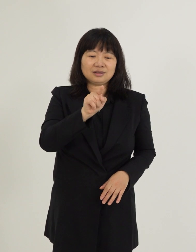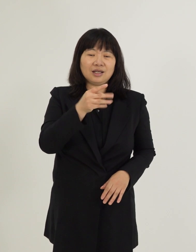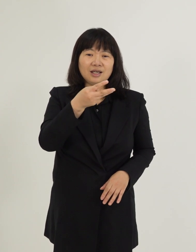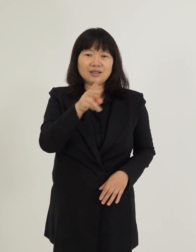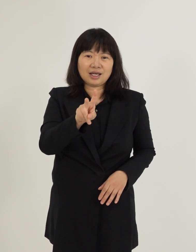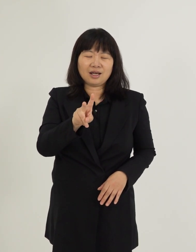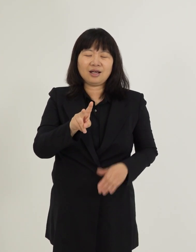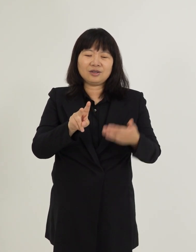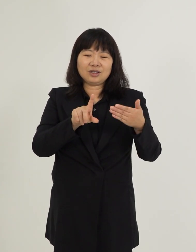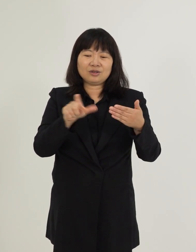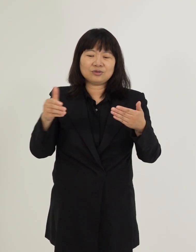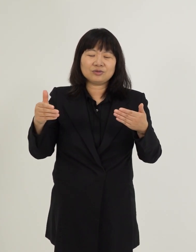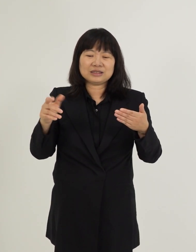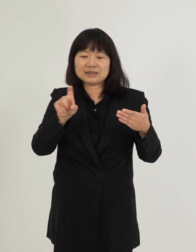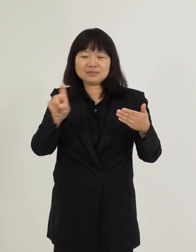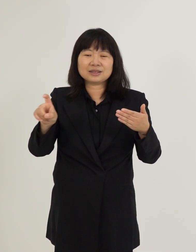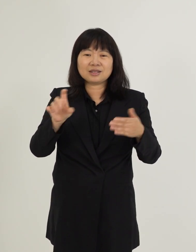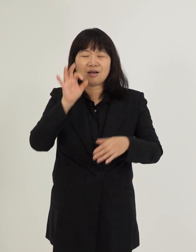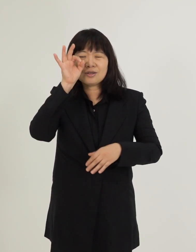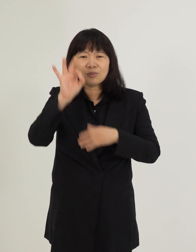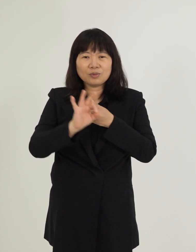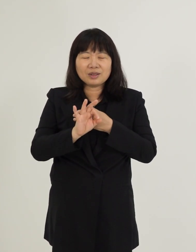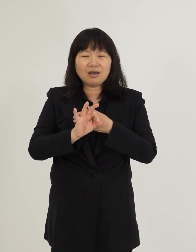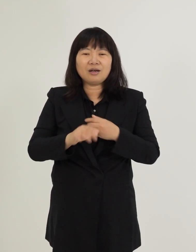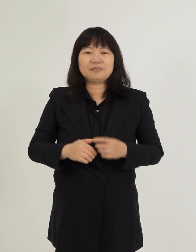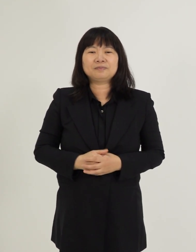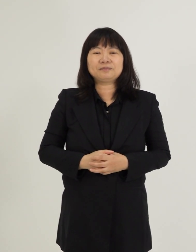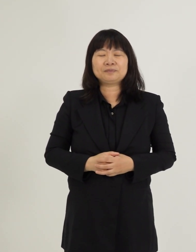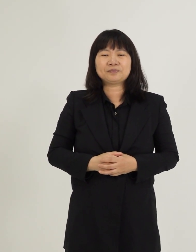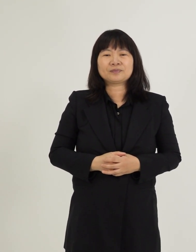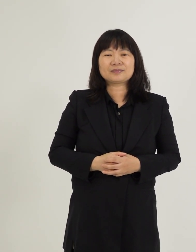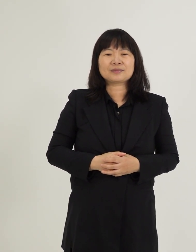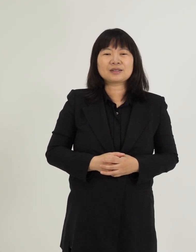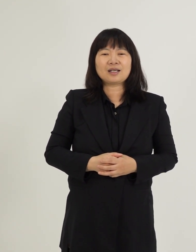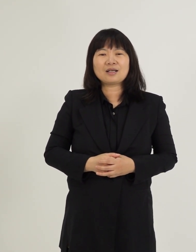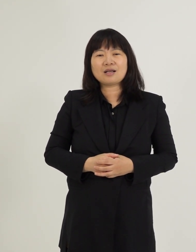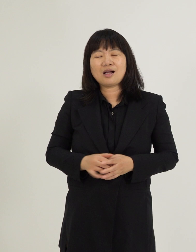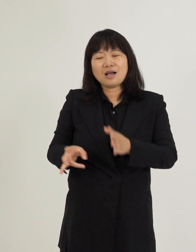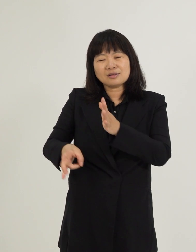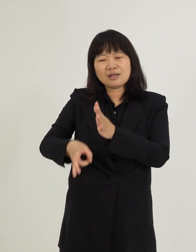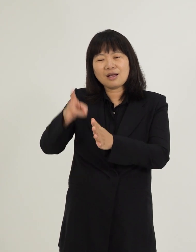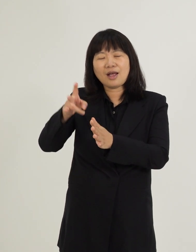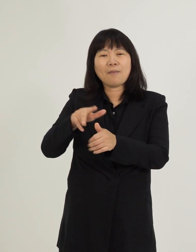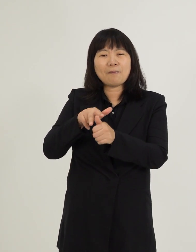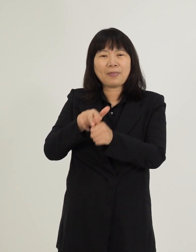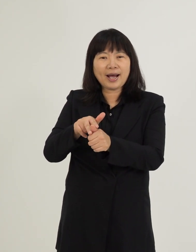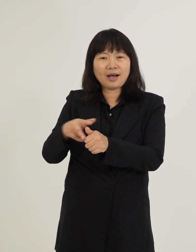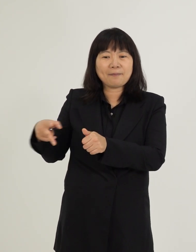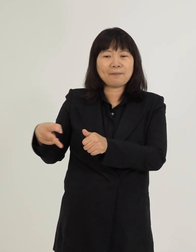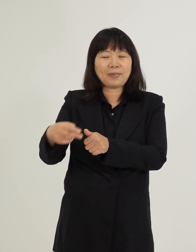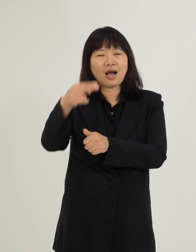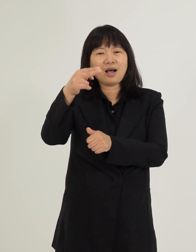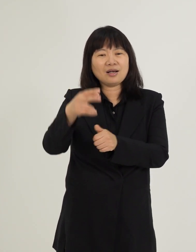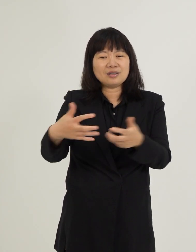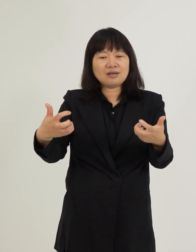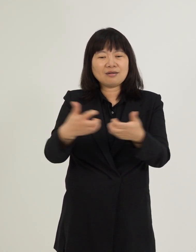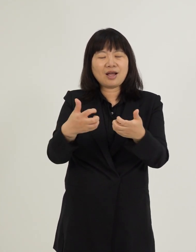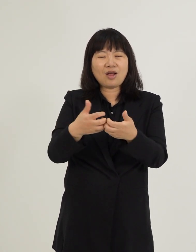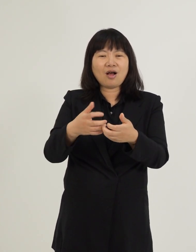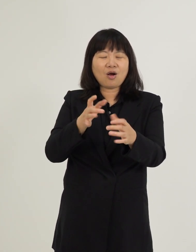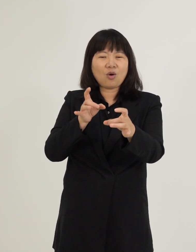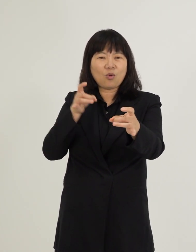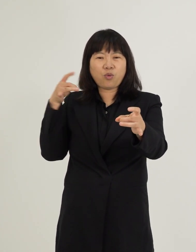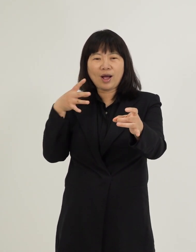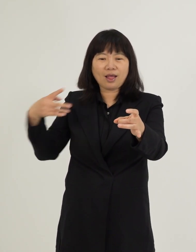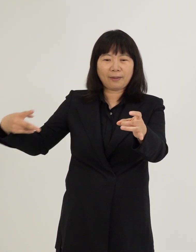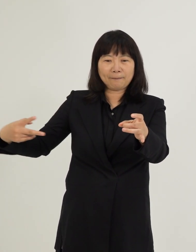내가 에브라임의 병거와 병거 등장하죠. 예루살렘의 말을 끊겠고 전쟁하는 활도